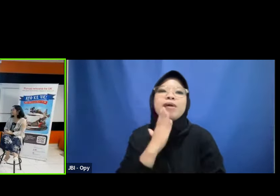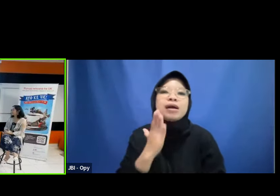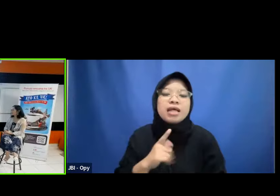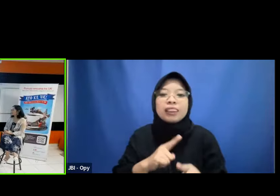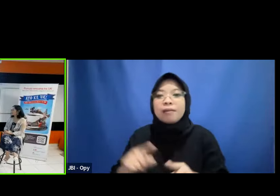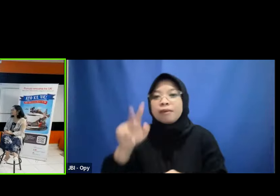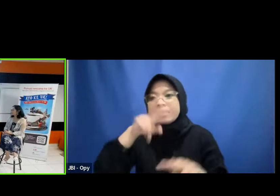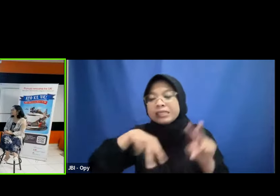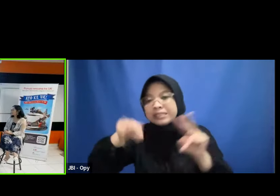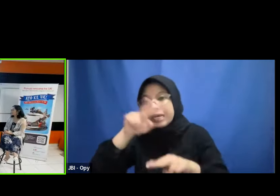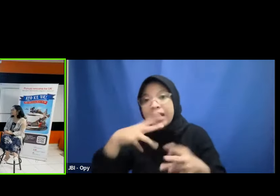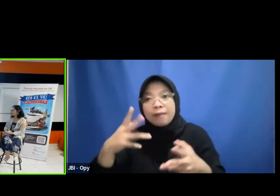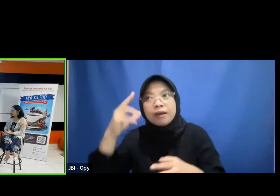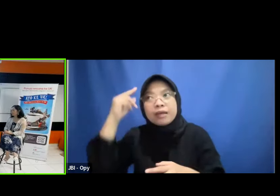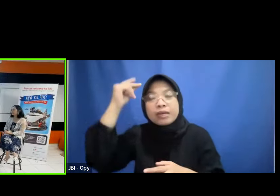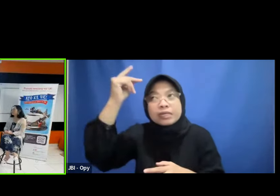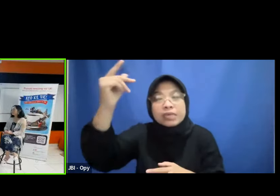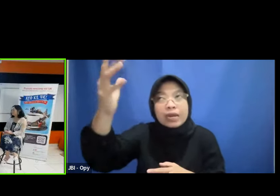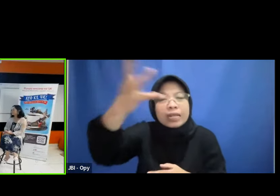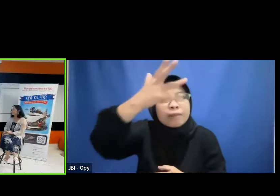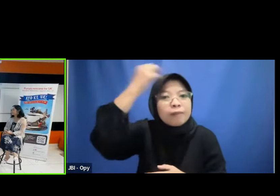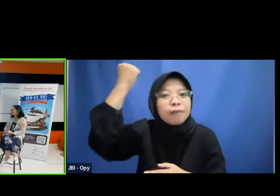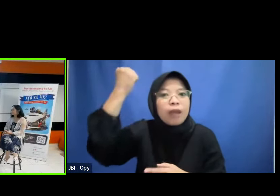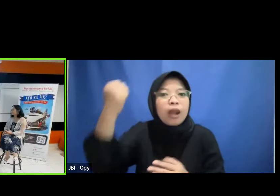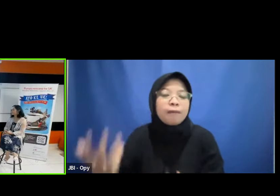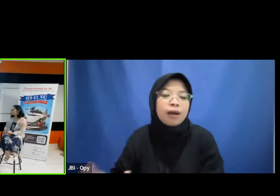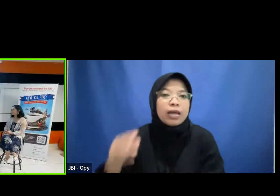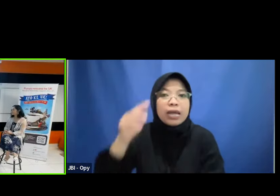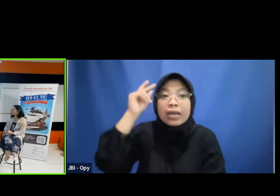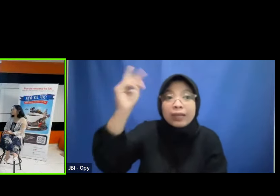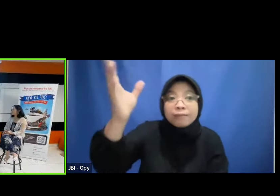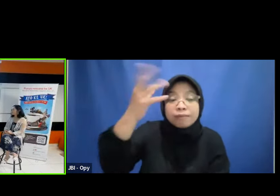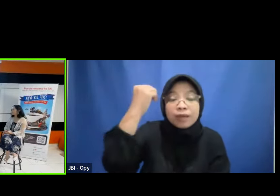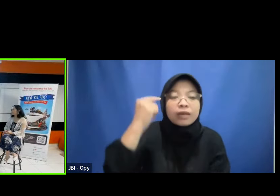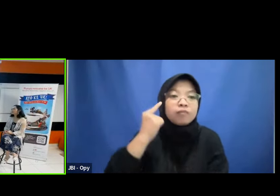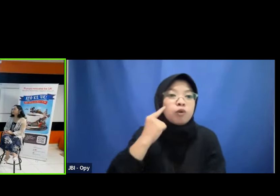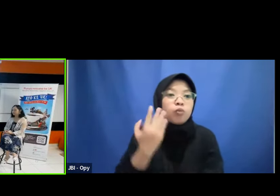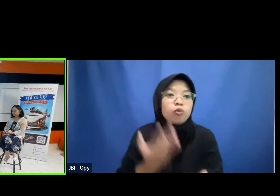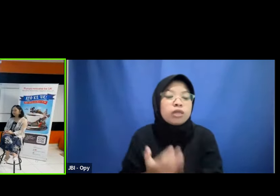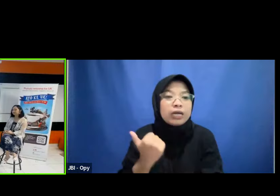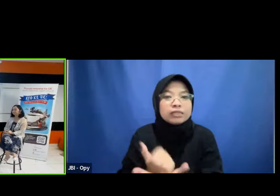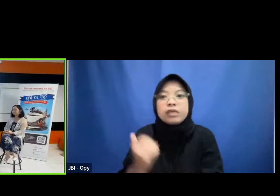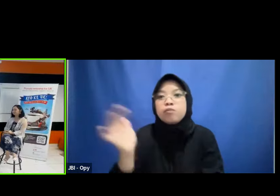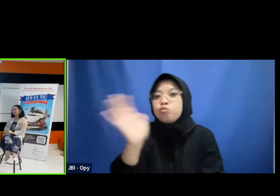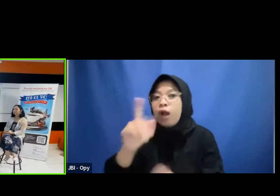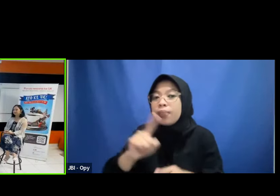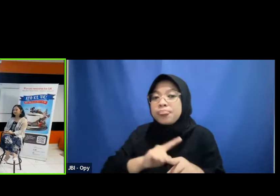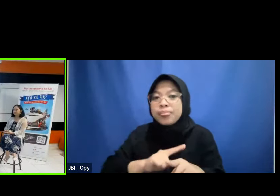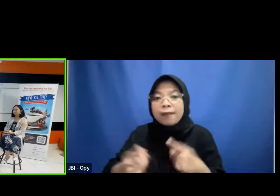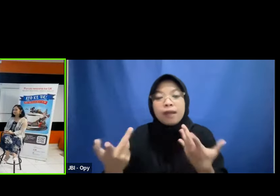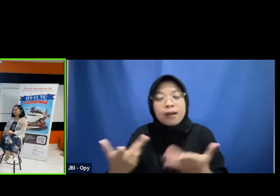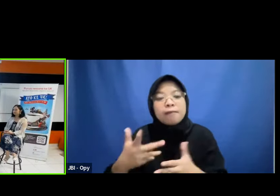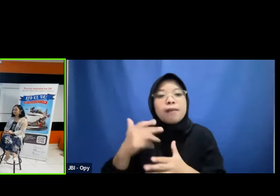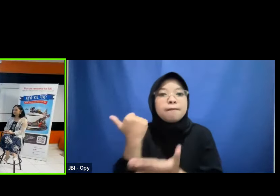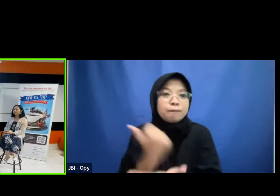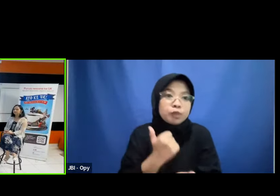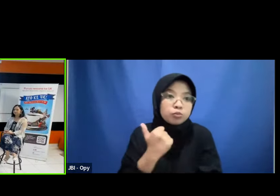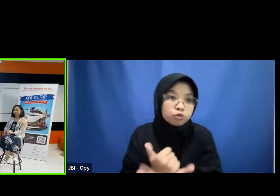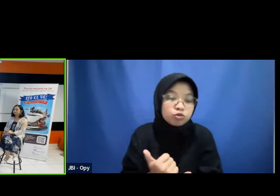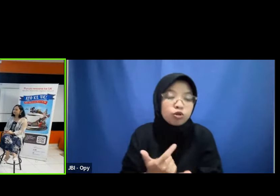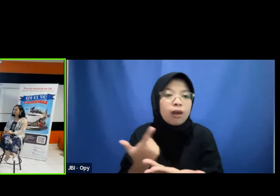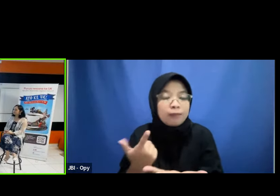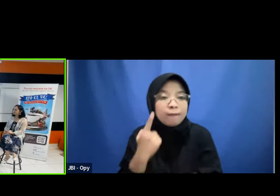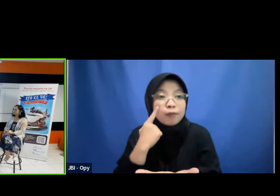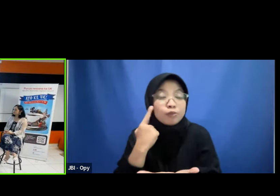ee impiannya apa sih ya dan impian Tu kan bukan kenyataan teman-teman impian Tu kan sesuatu yang lebih dari